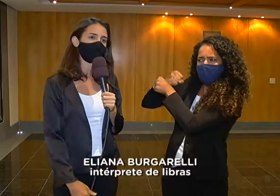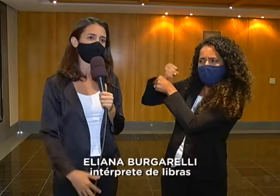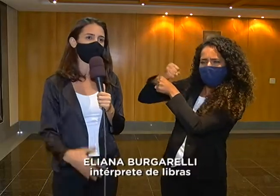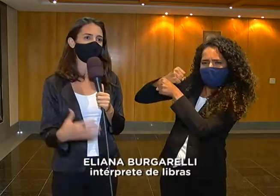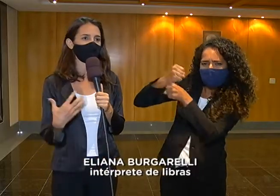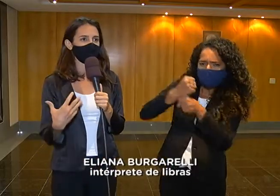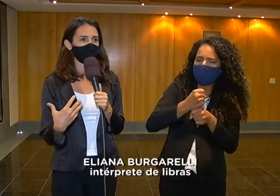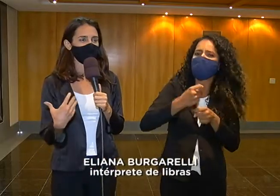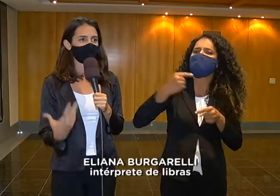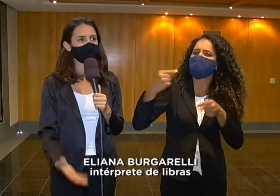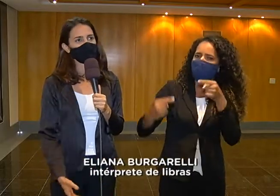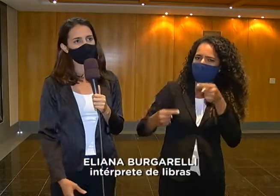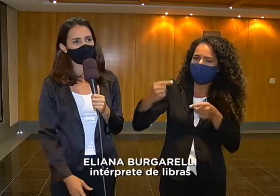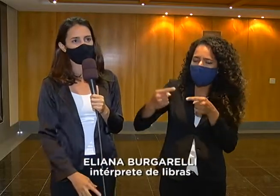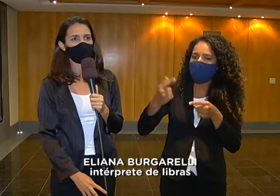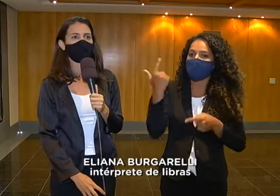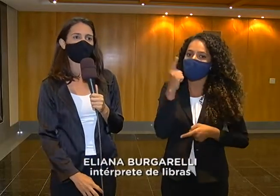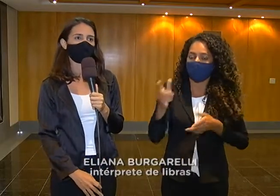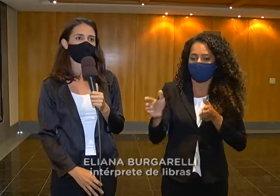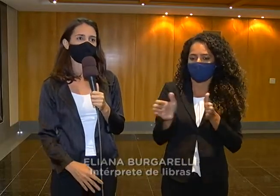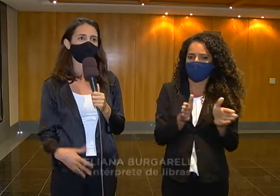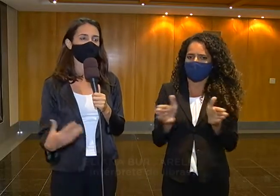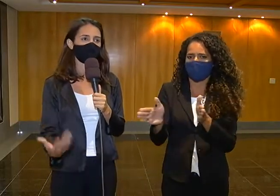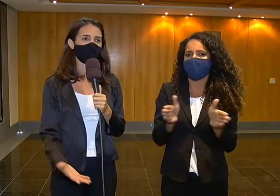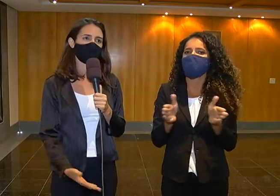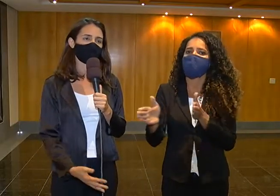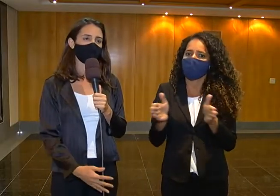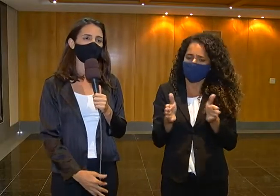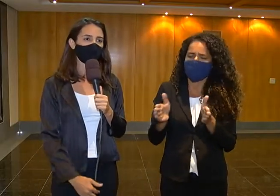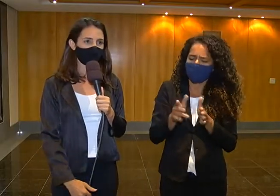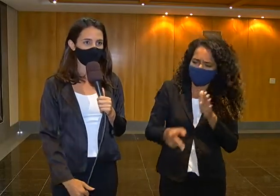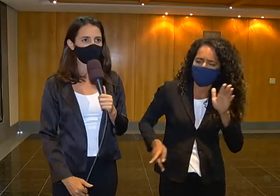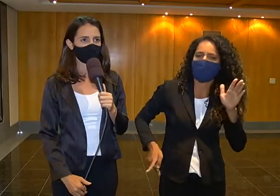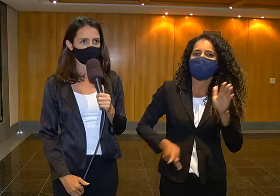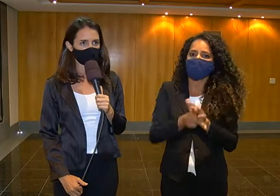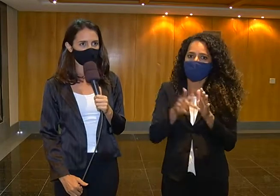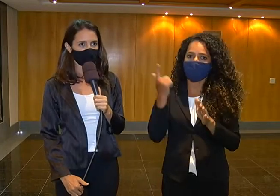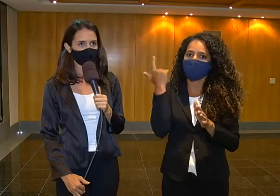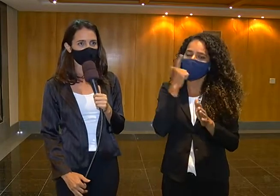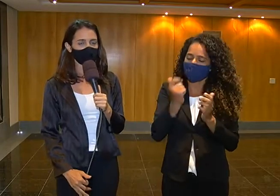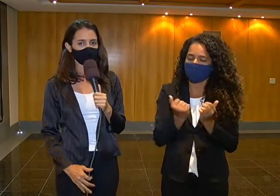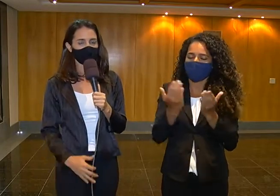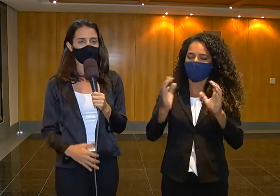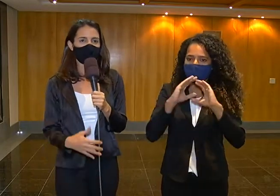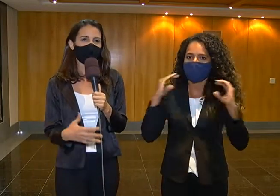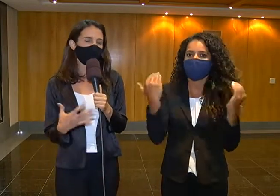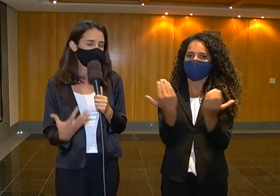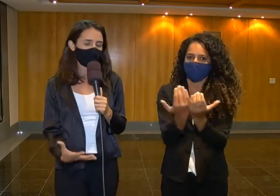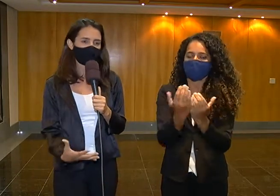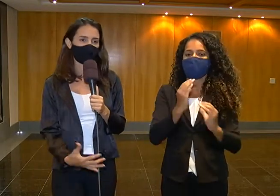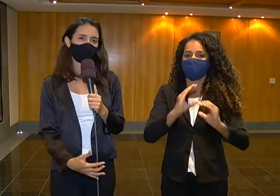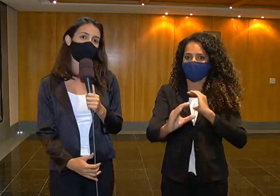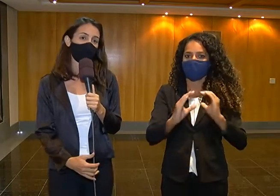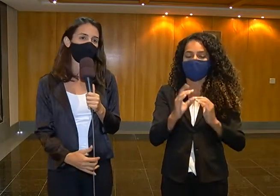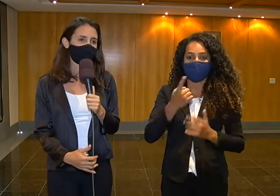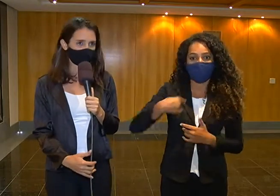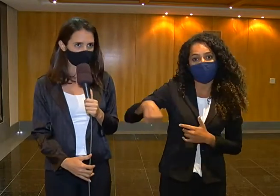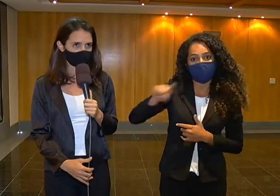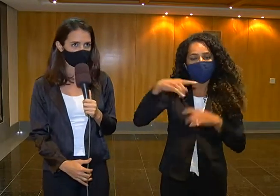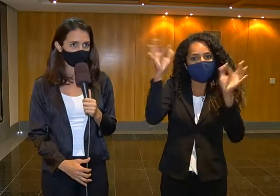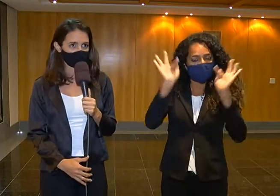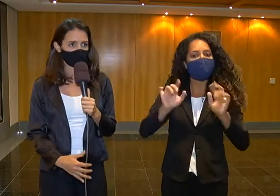né, nessas políticas de acessibilidade, as políticas linguísticas para atender a comunidade surda. E estamos muito felizes,